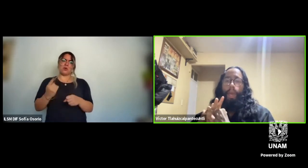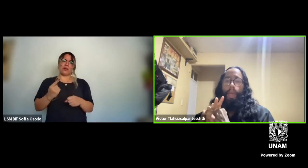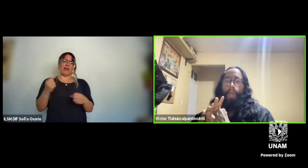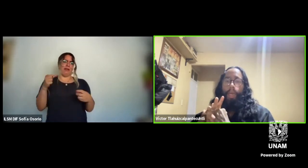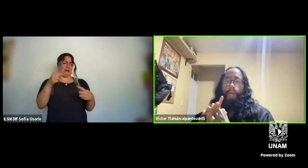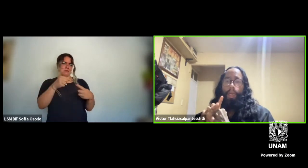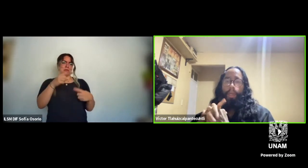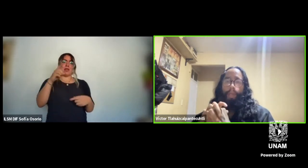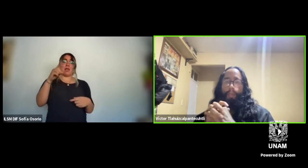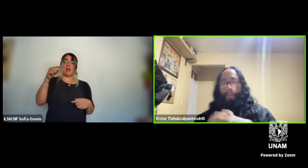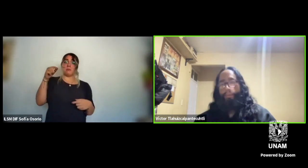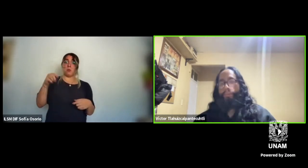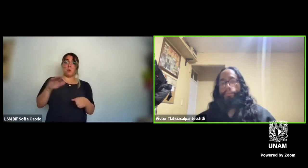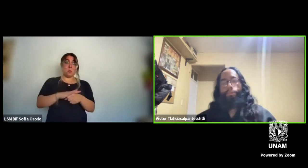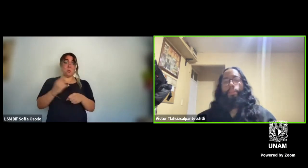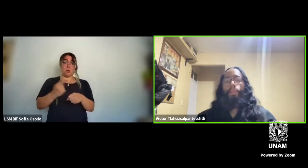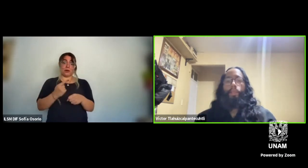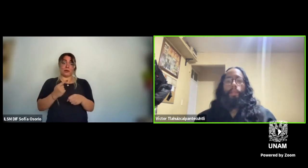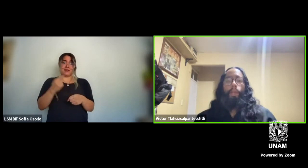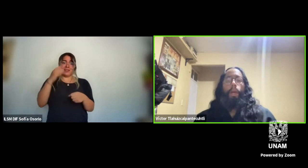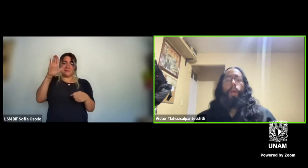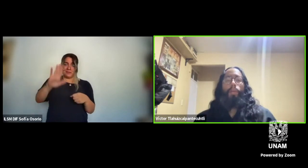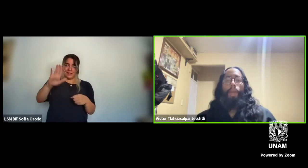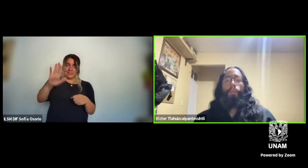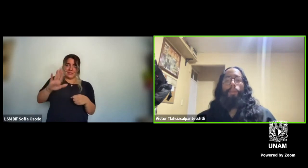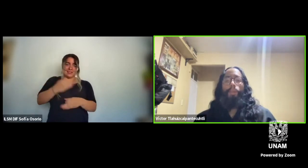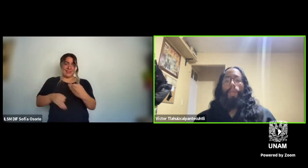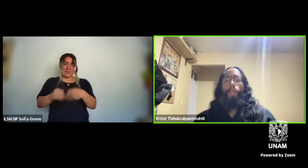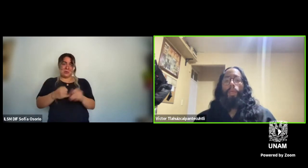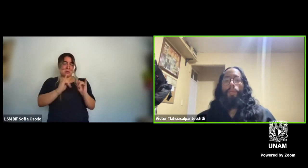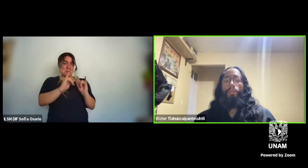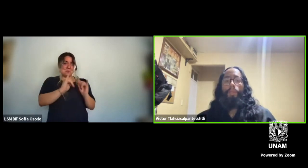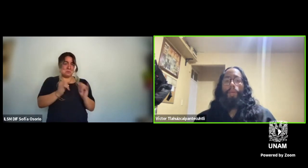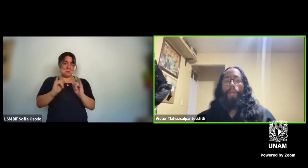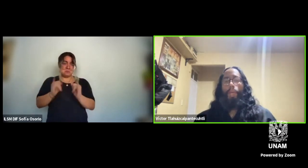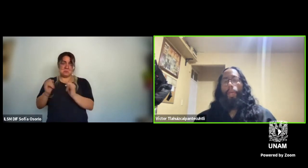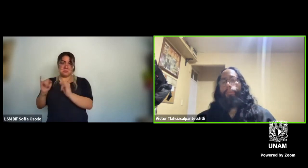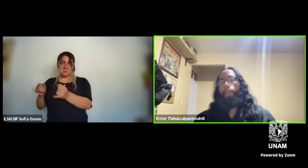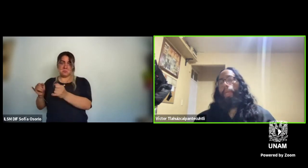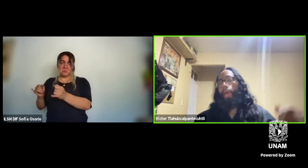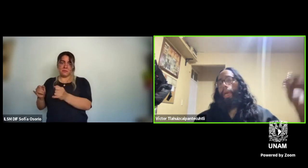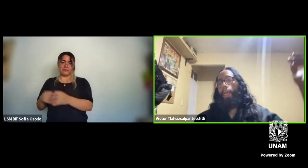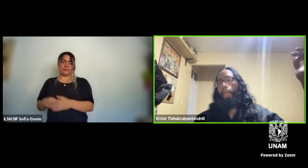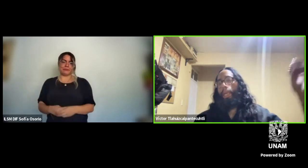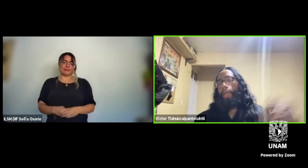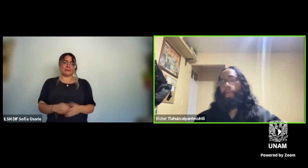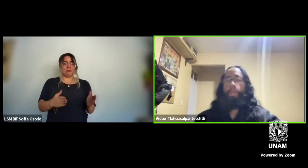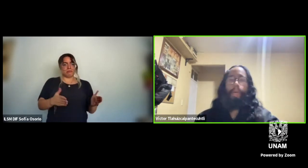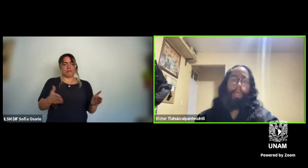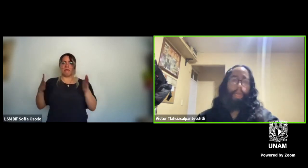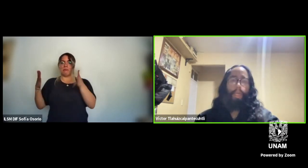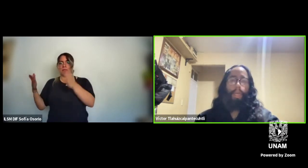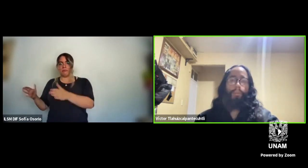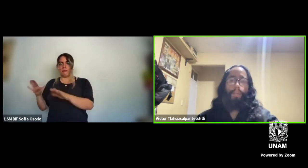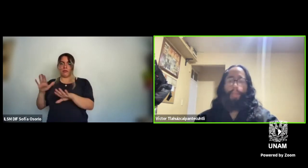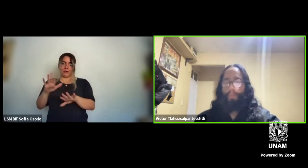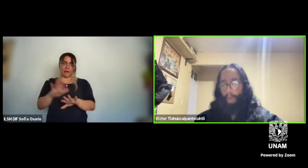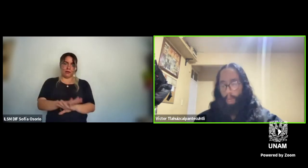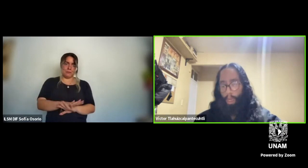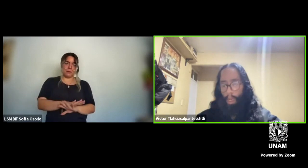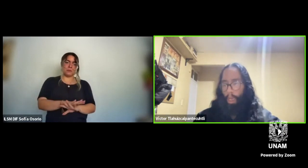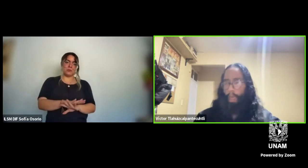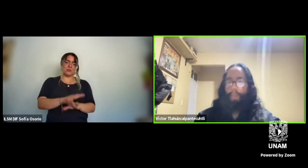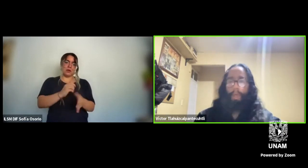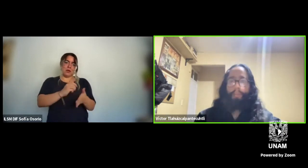todo recae en el individuo. Ahora veamos qué es lo que propone, pues, la carta o casi casi la